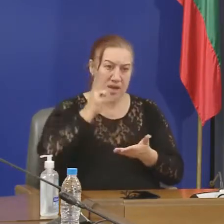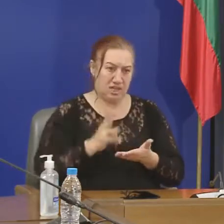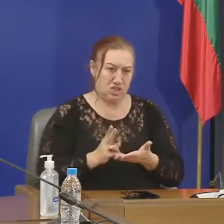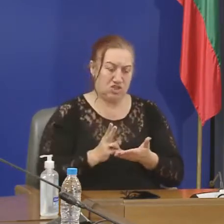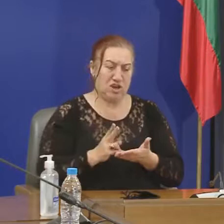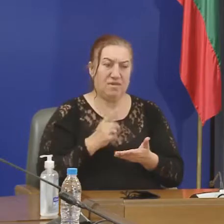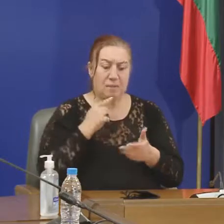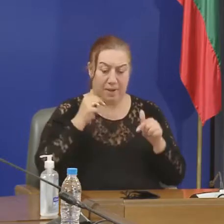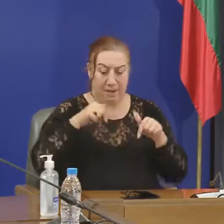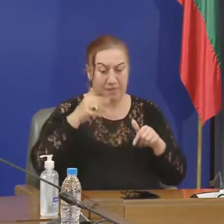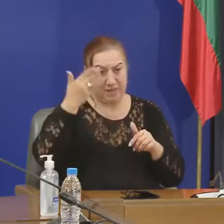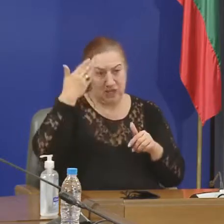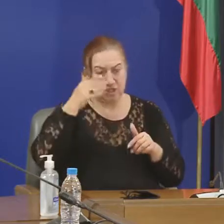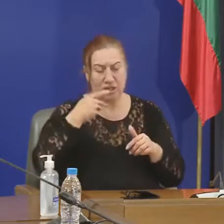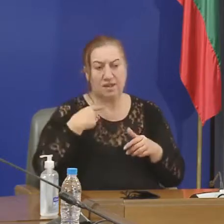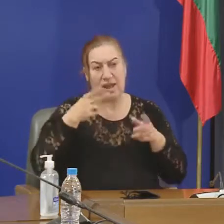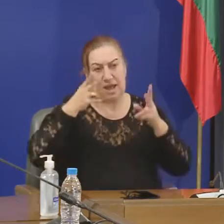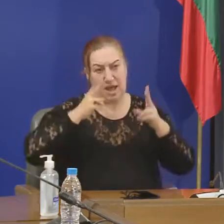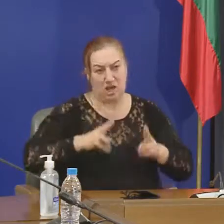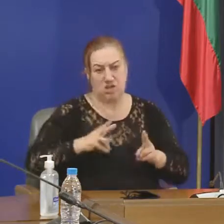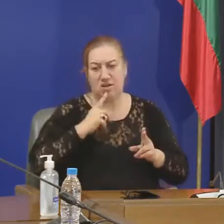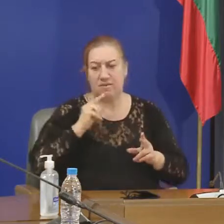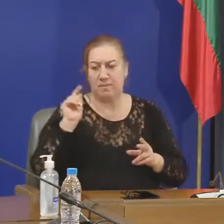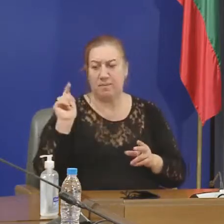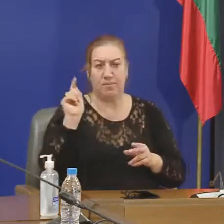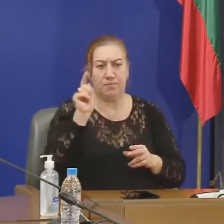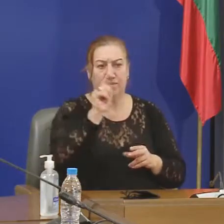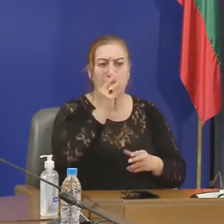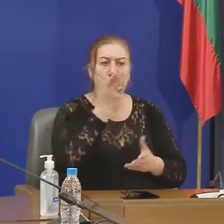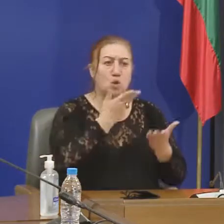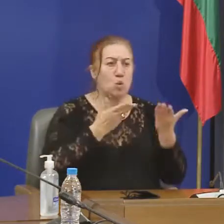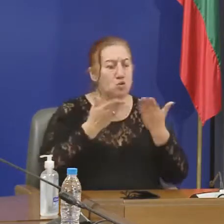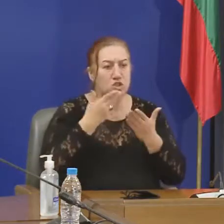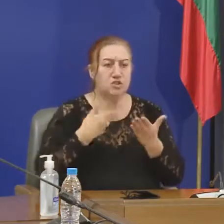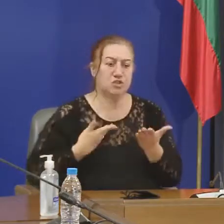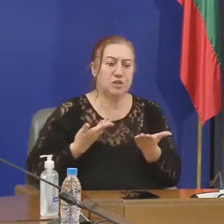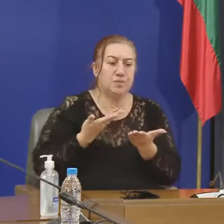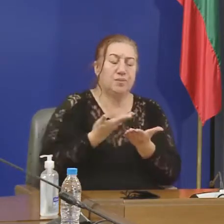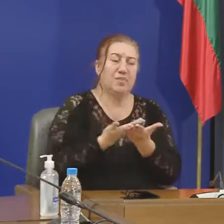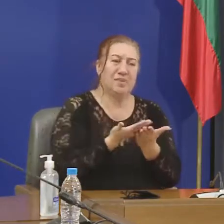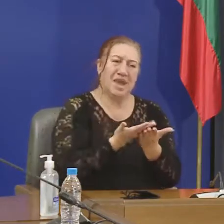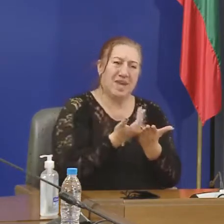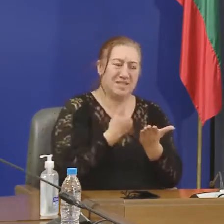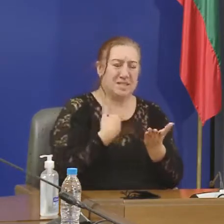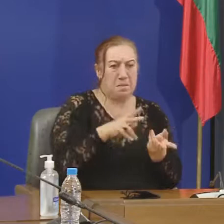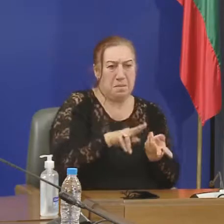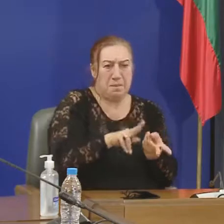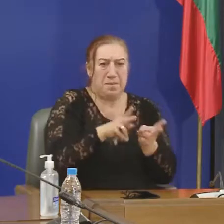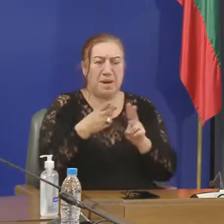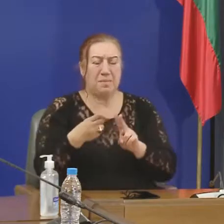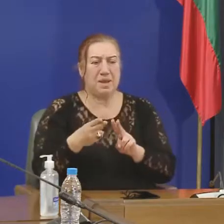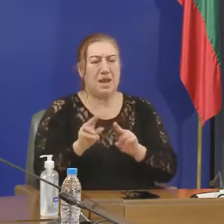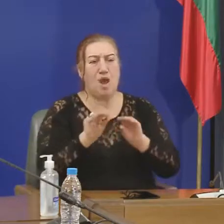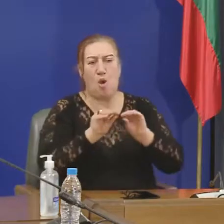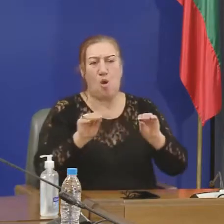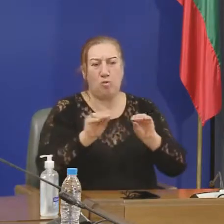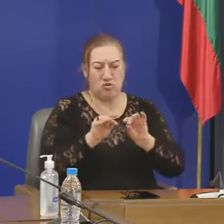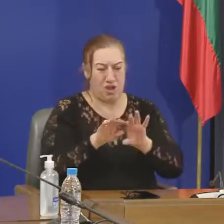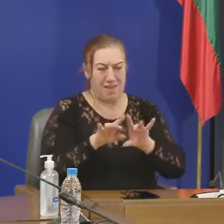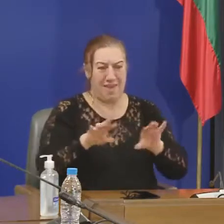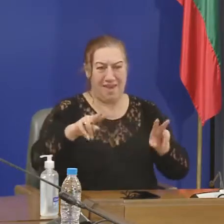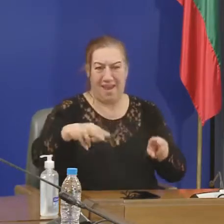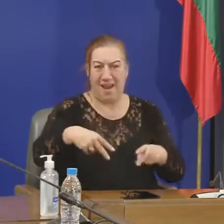на всички училища, които са подали искания за преминаване на обучение в електронна среда